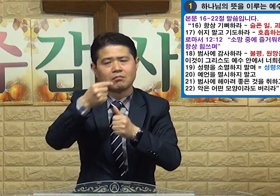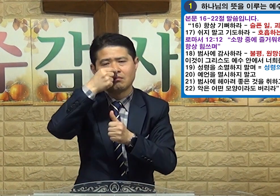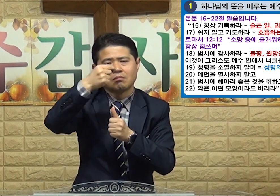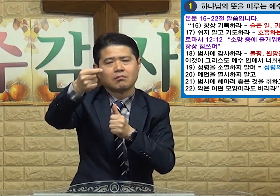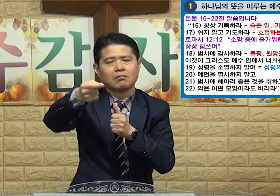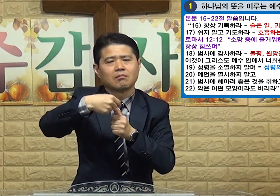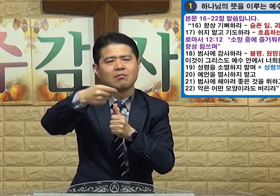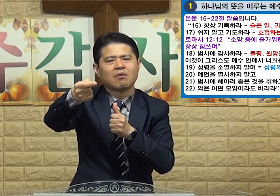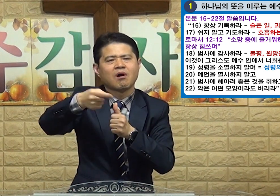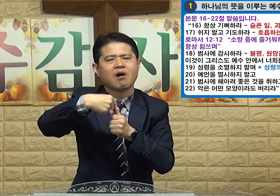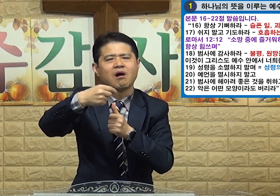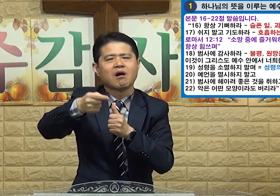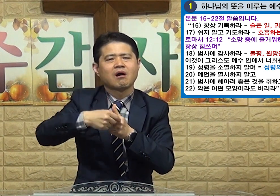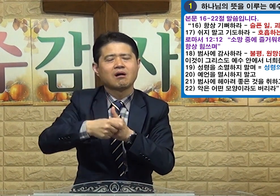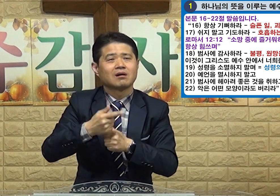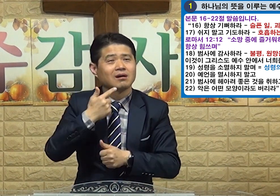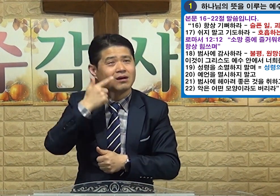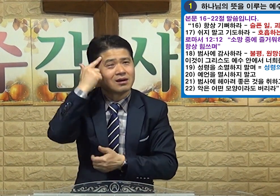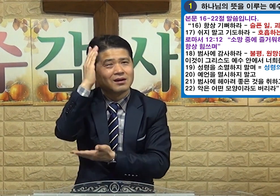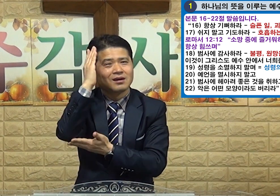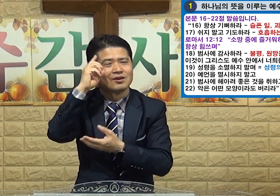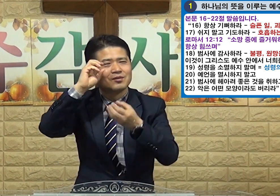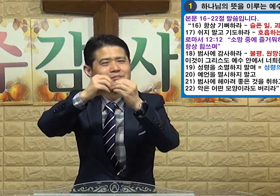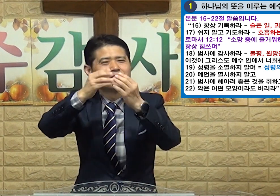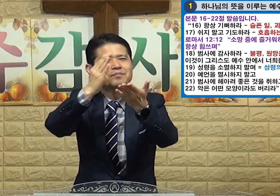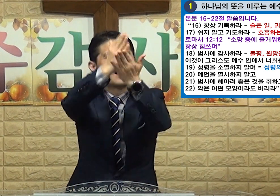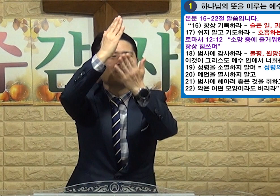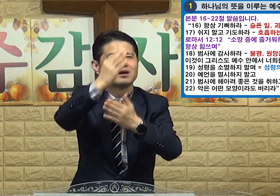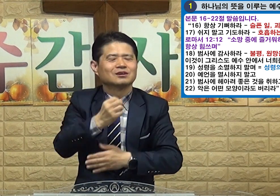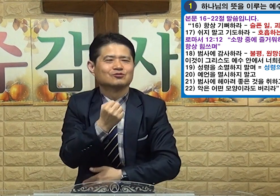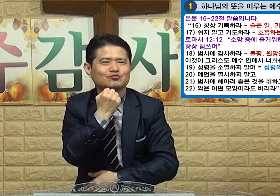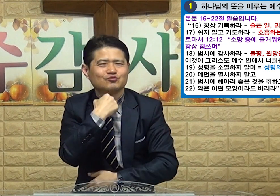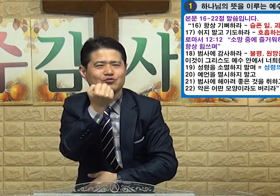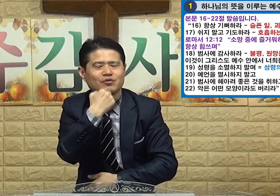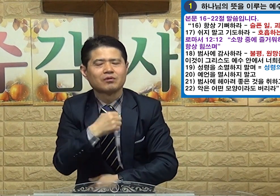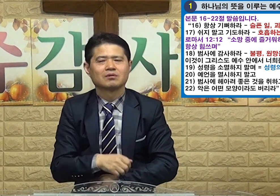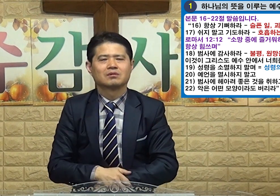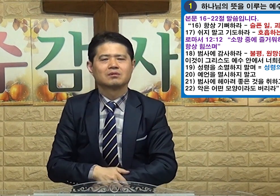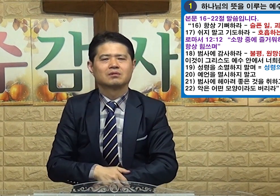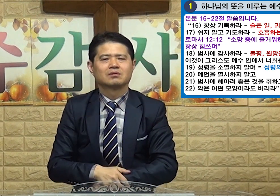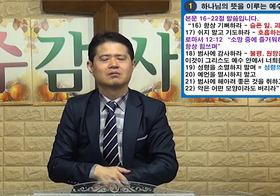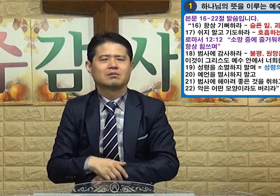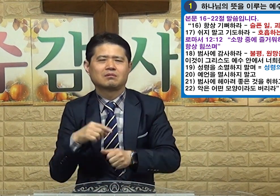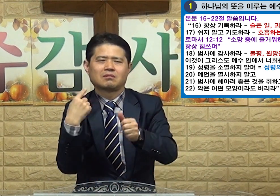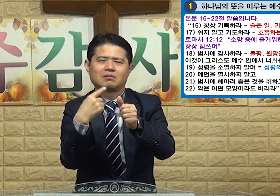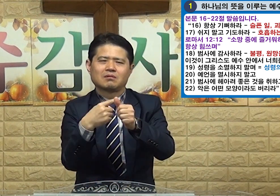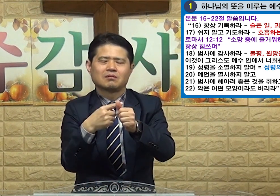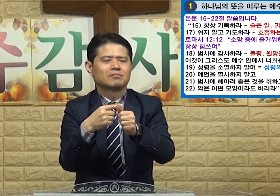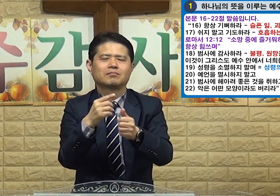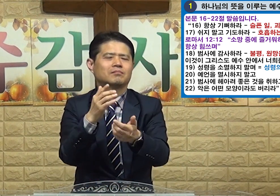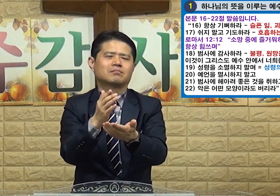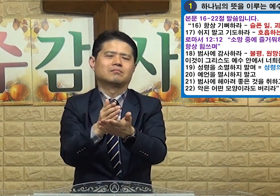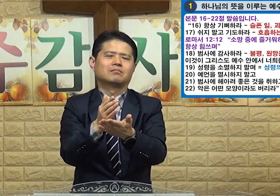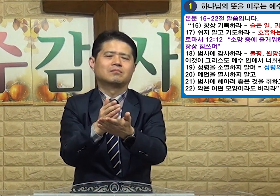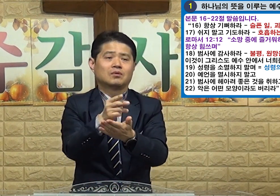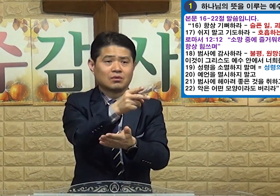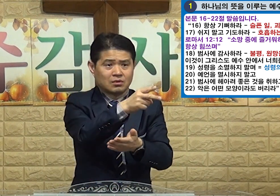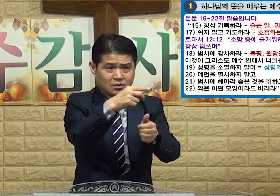사하기 위해서 말씀을 전하는 것에 오히려 우리를 멸시하고 또 웃기고 있네라고 하찮게 여기지